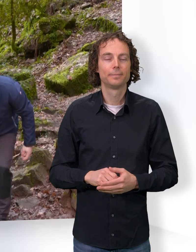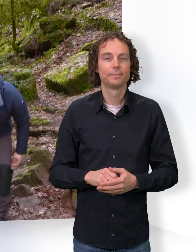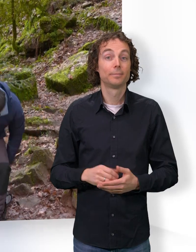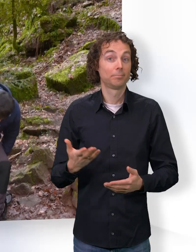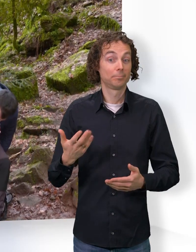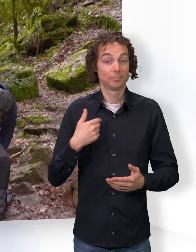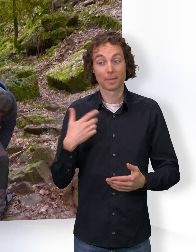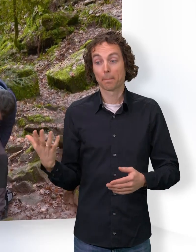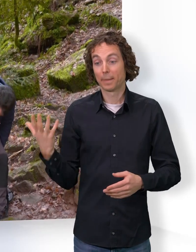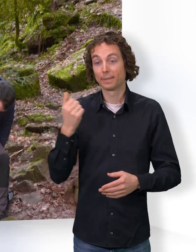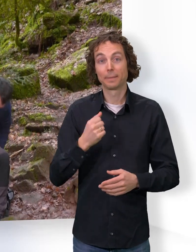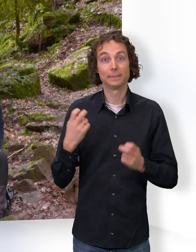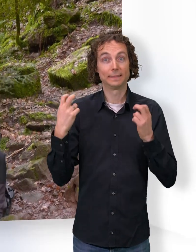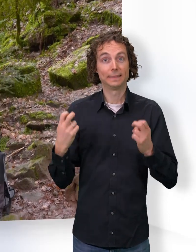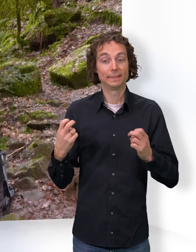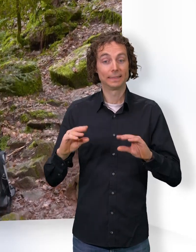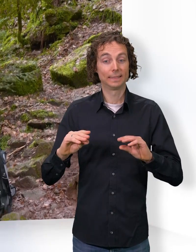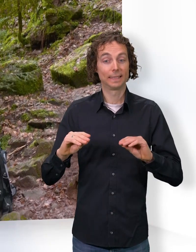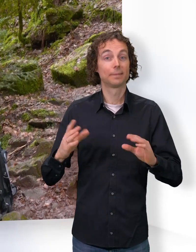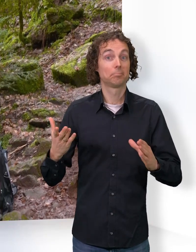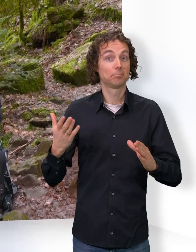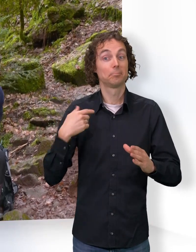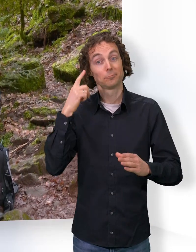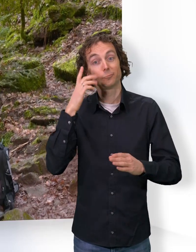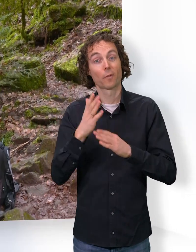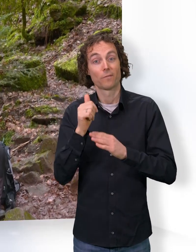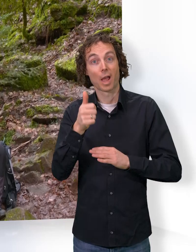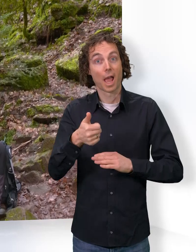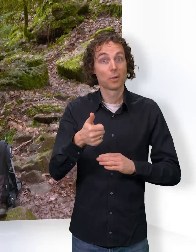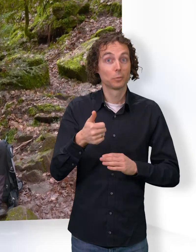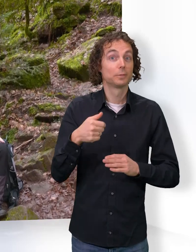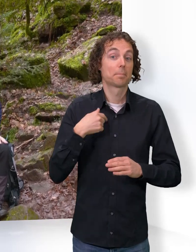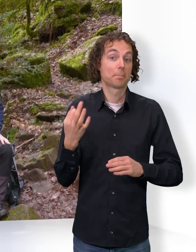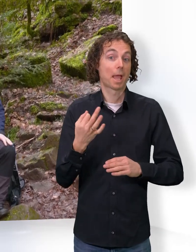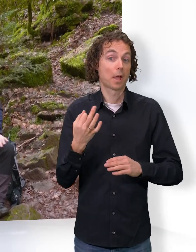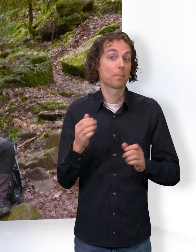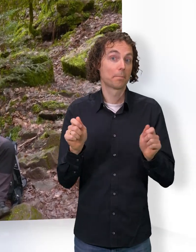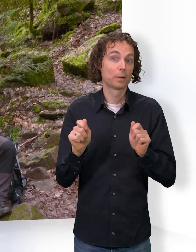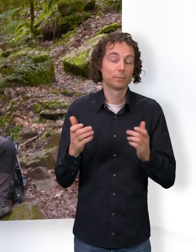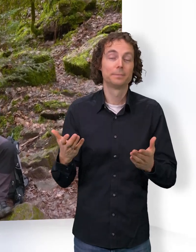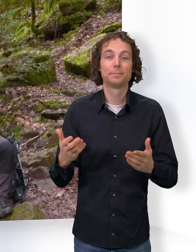Ich habe sogar ein Sitzkissen mitgebracht, wohlweislich, dass es noch eine Pause braucht.